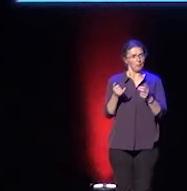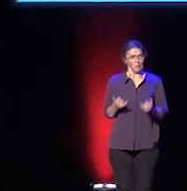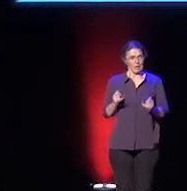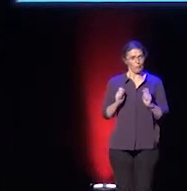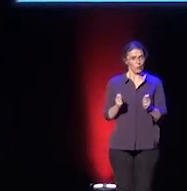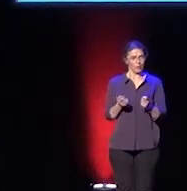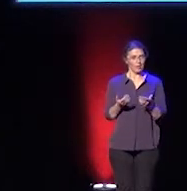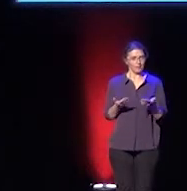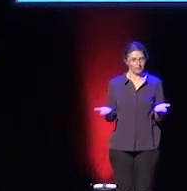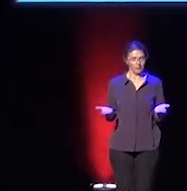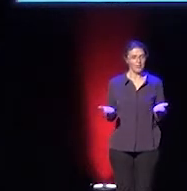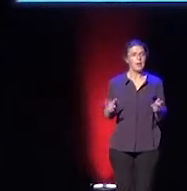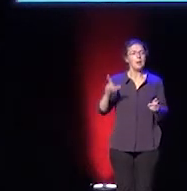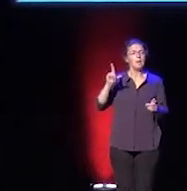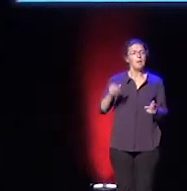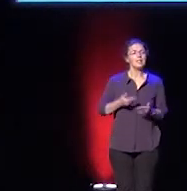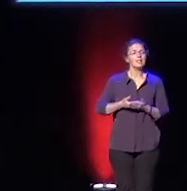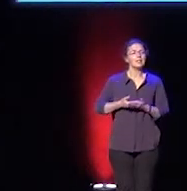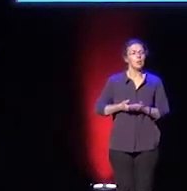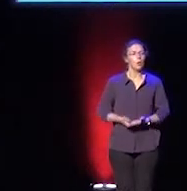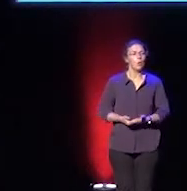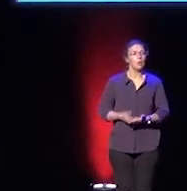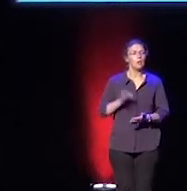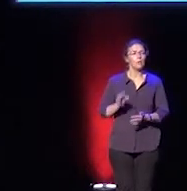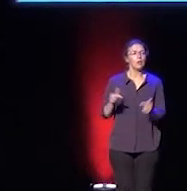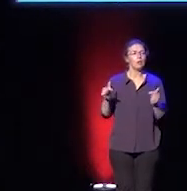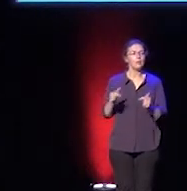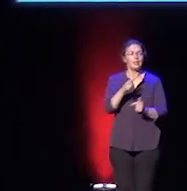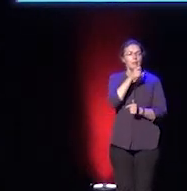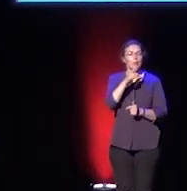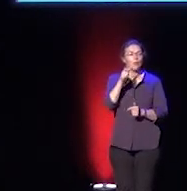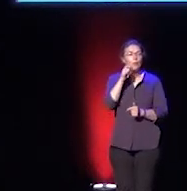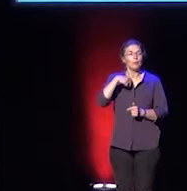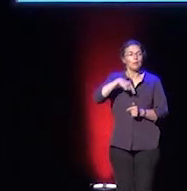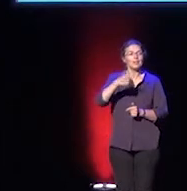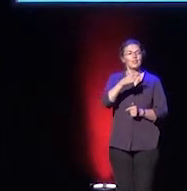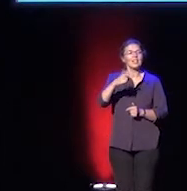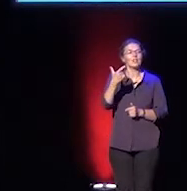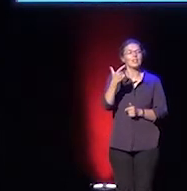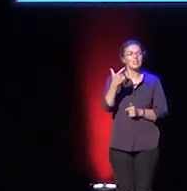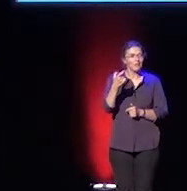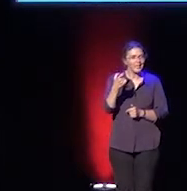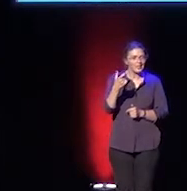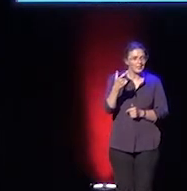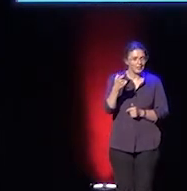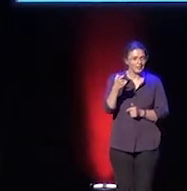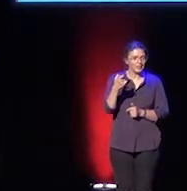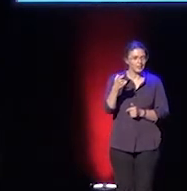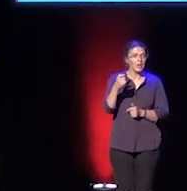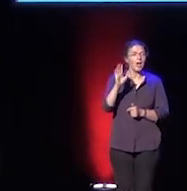vor, den Mindestlohn für Pflegeberufe bis 2020